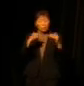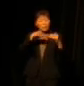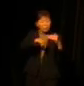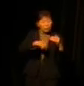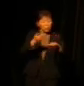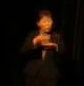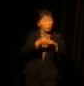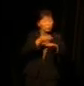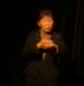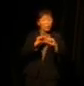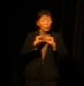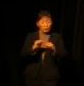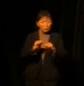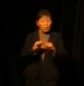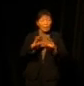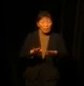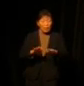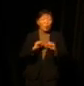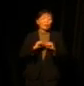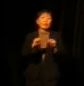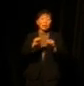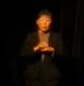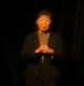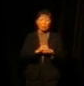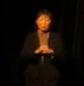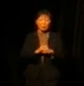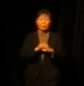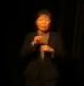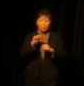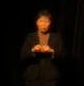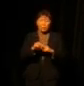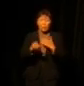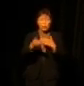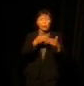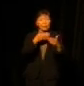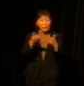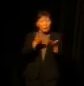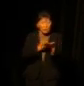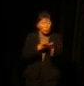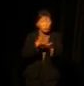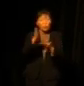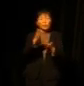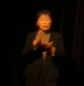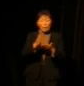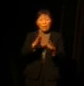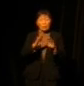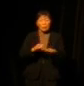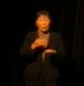営の訓練を行われています。で、それがね、広がっていっているのが嬉しく思っております。